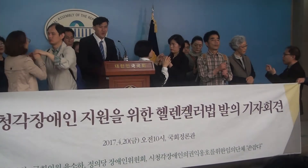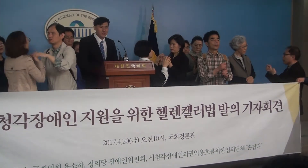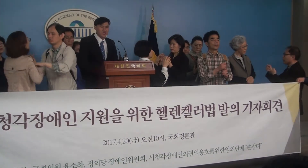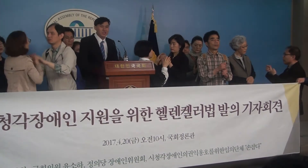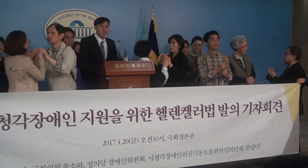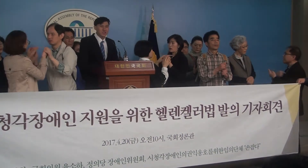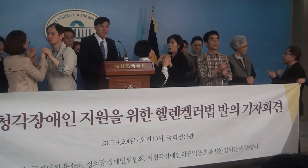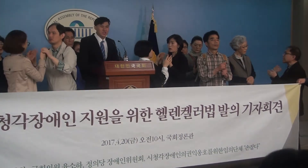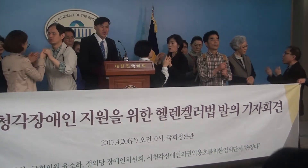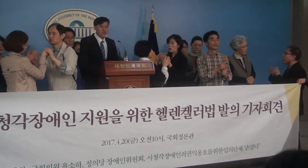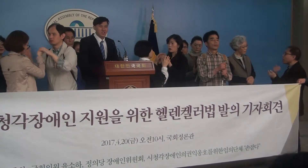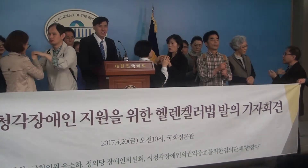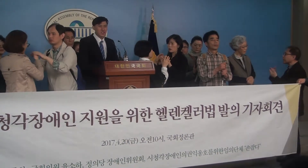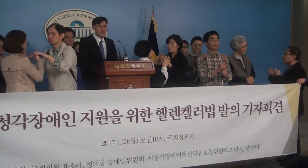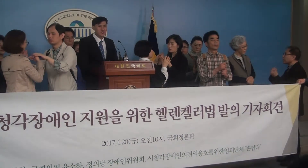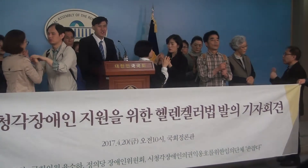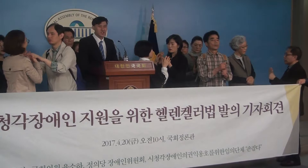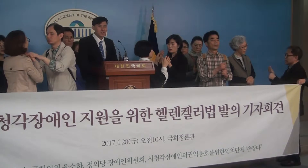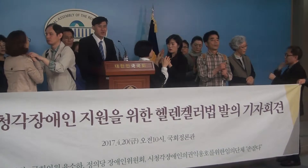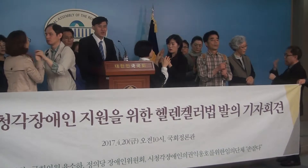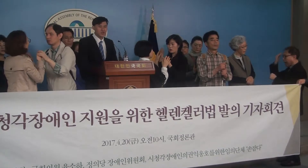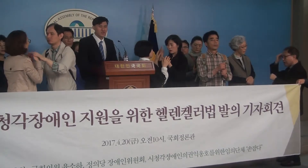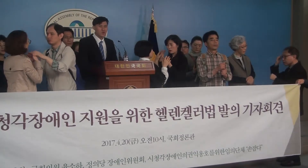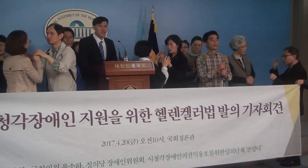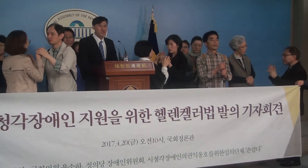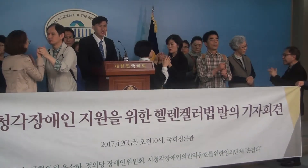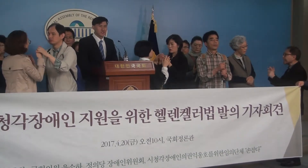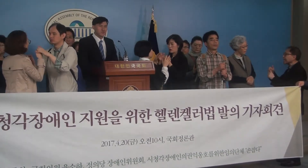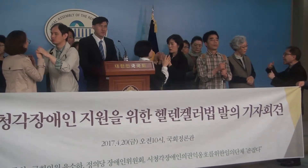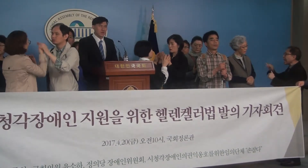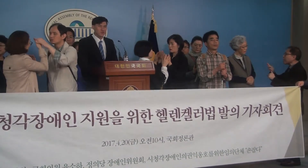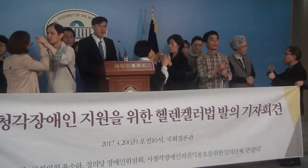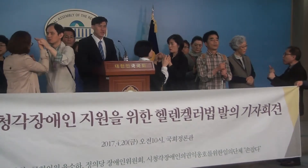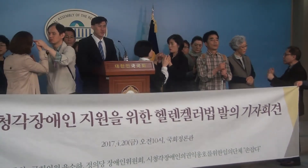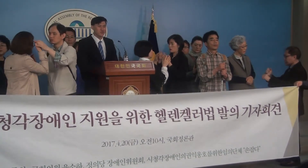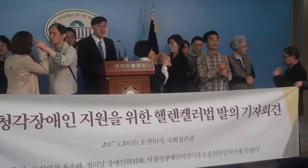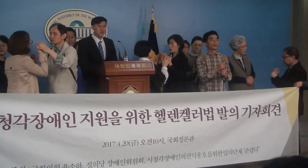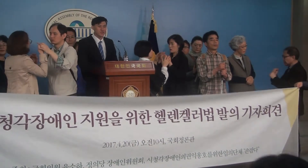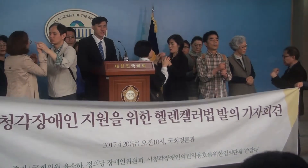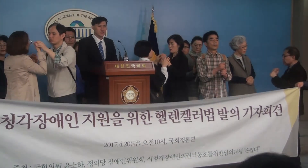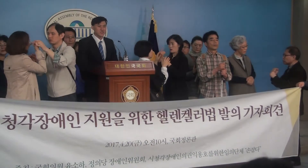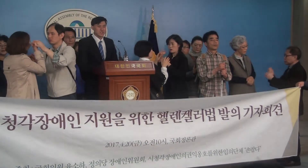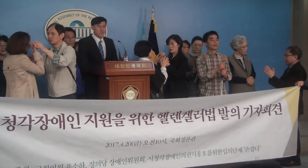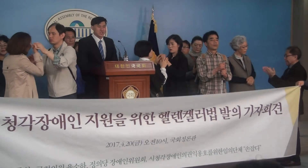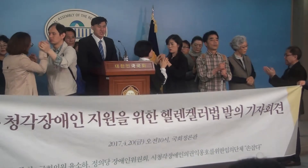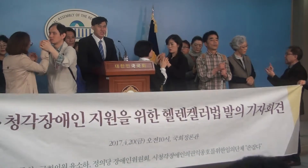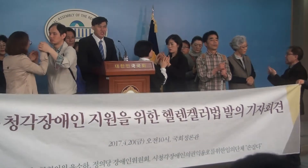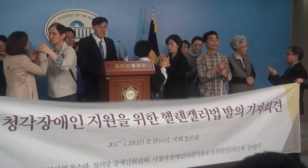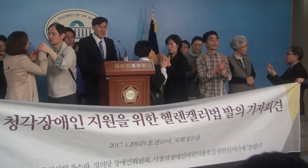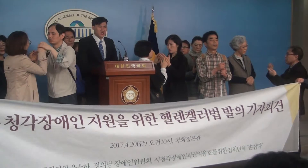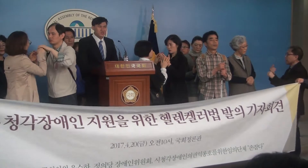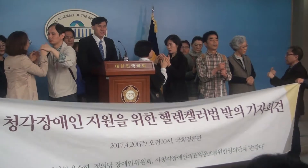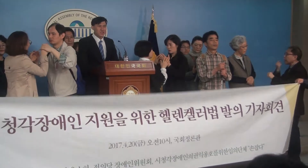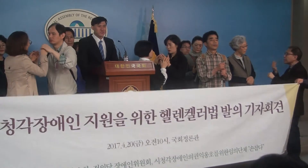제 경험상 그리고 지난해 한국장애인개발원에서 출판한 연구 보고서와